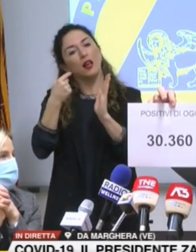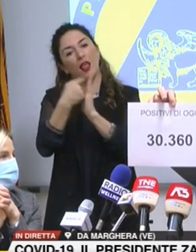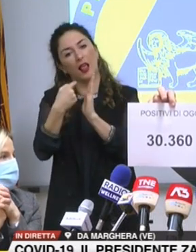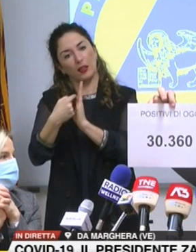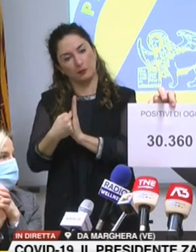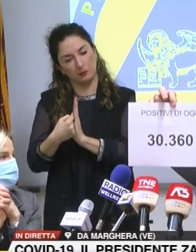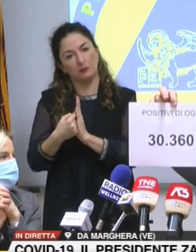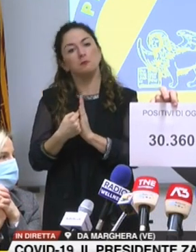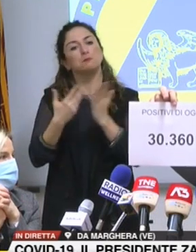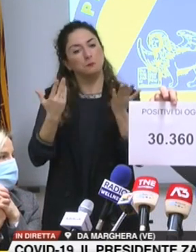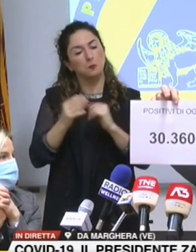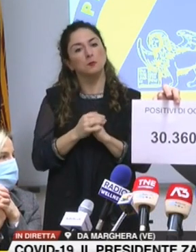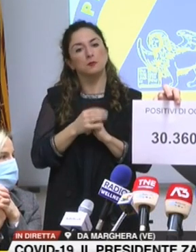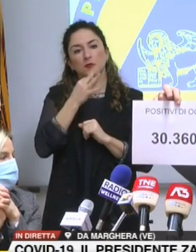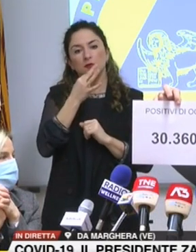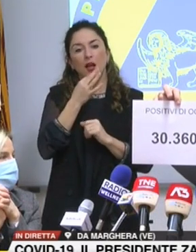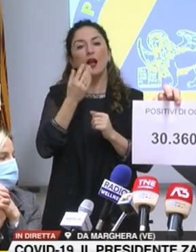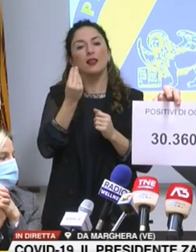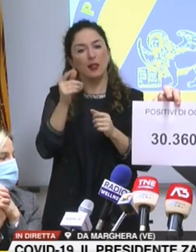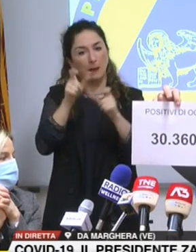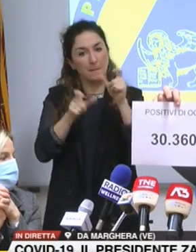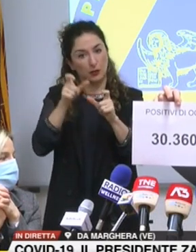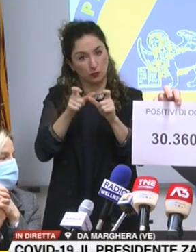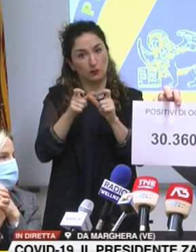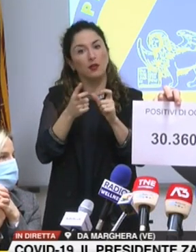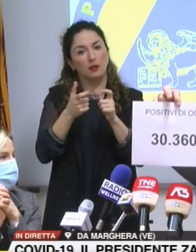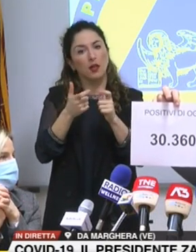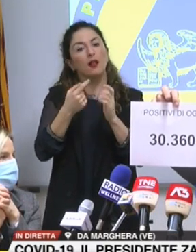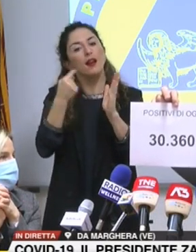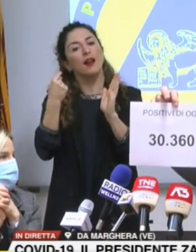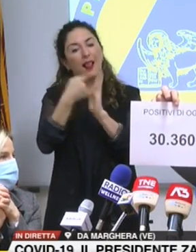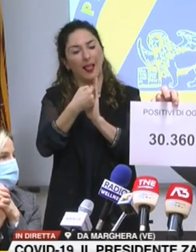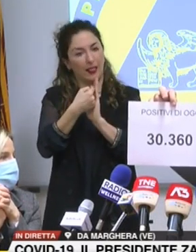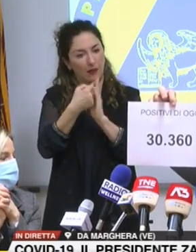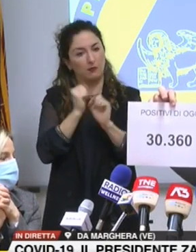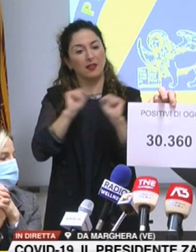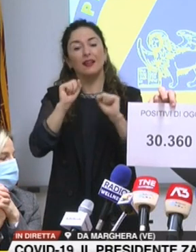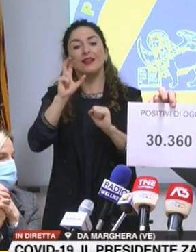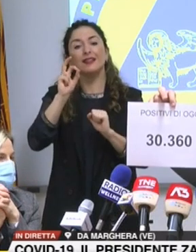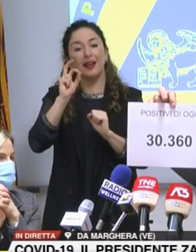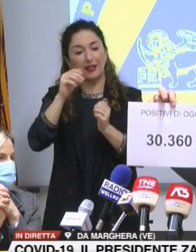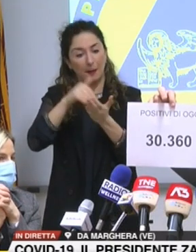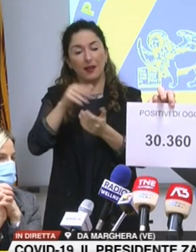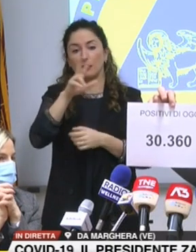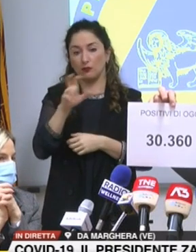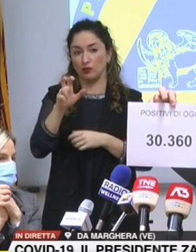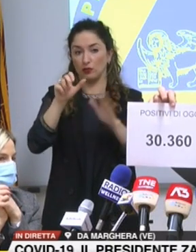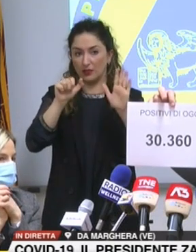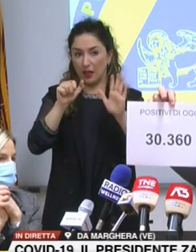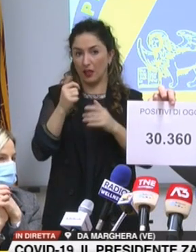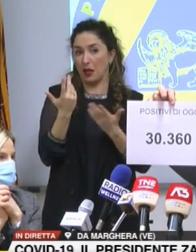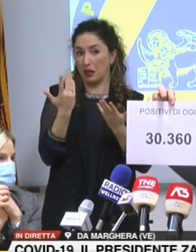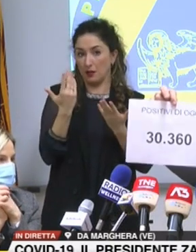è inattivo per le negativizzazioni, 30.360. Vi ricordo che 10 giorni fa avevamo quasi